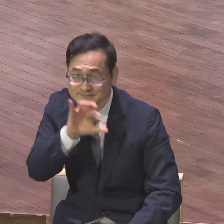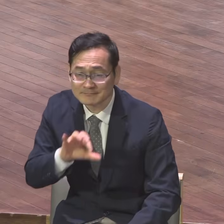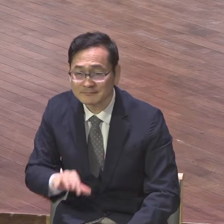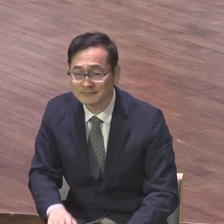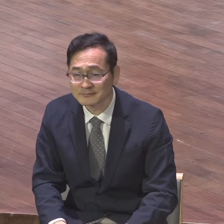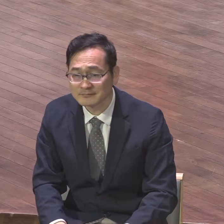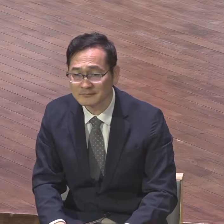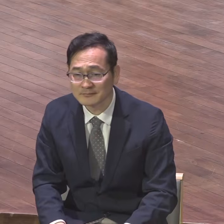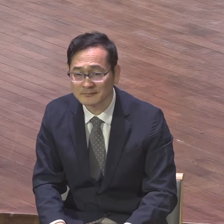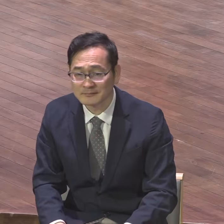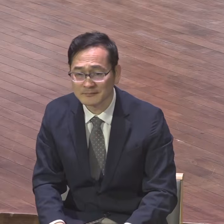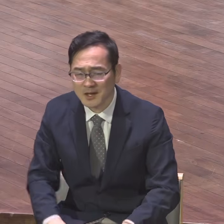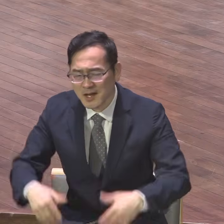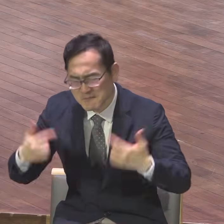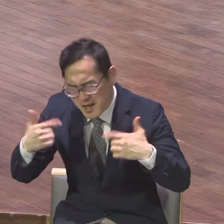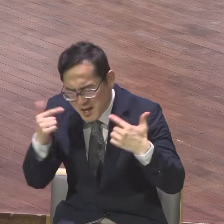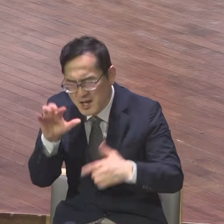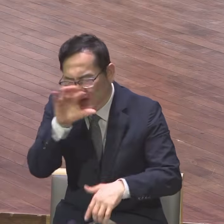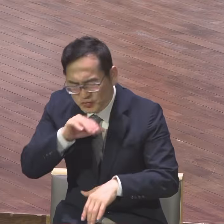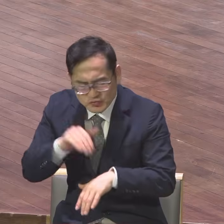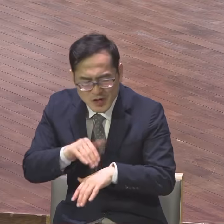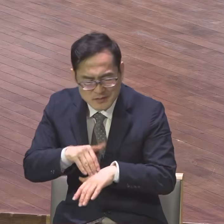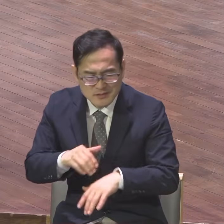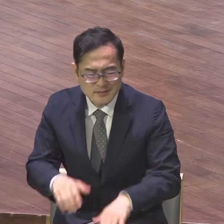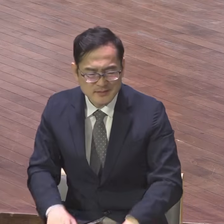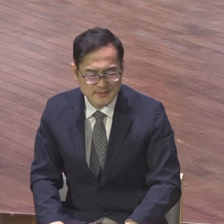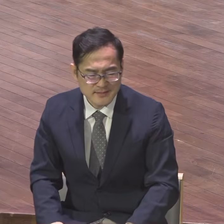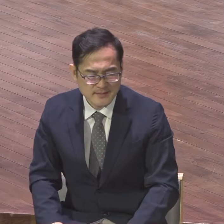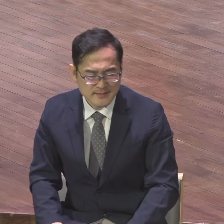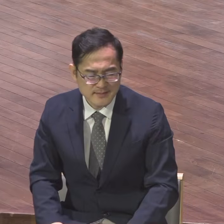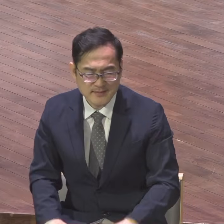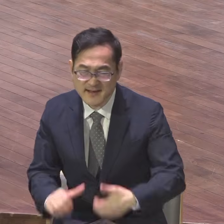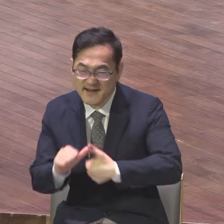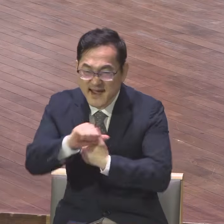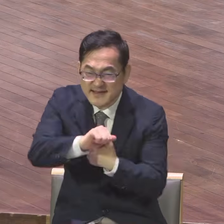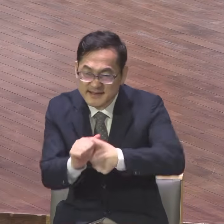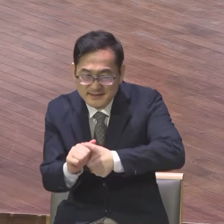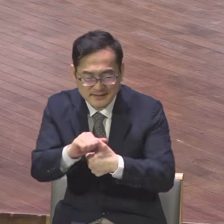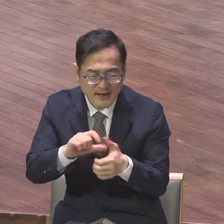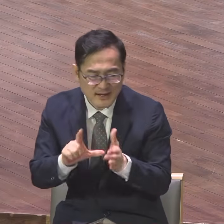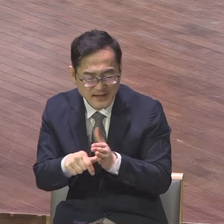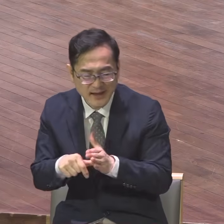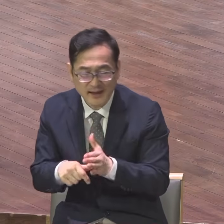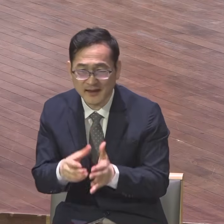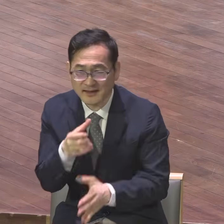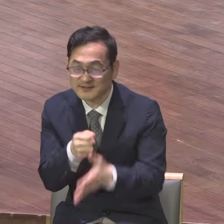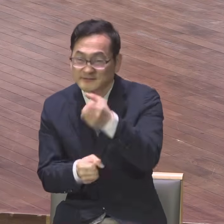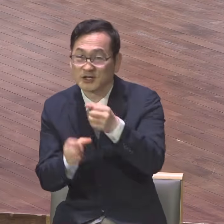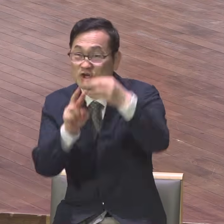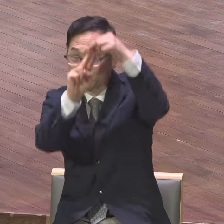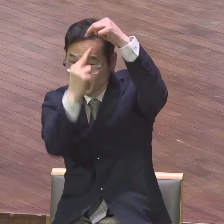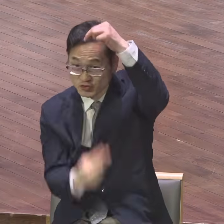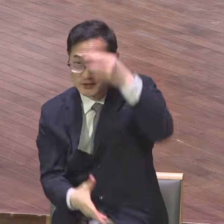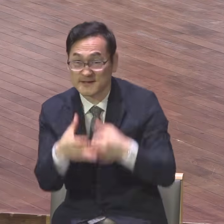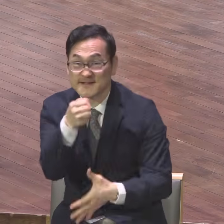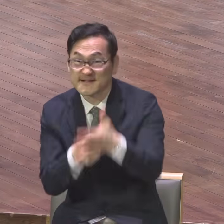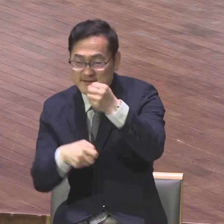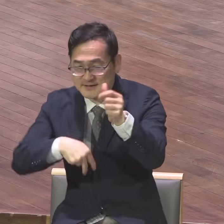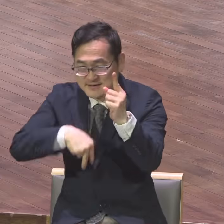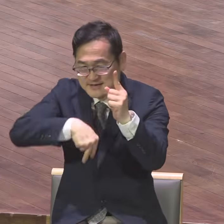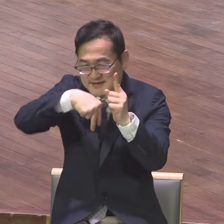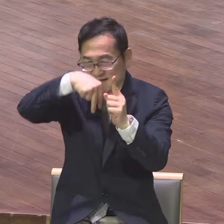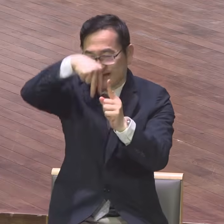보셨잖아요. 선수들이 막 자기 몸을 촬영하는, 레슬링 선수들이 보면 막 이 큰 줄을 지붕에 달아놓고 그걸